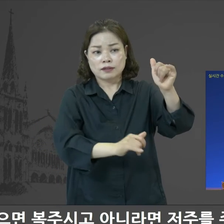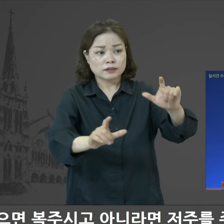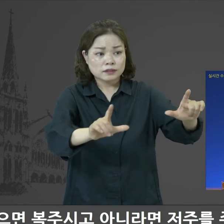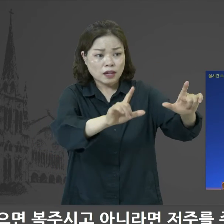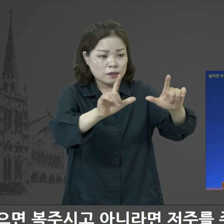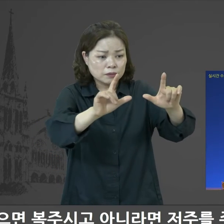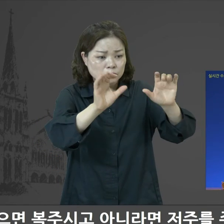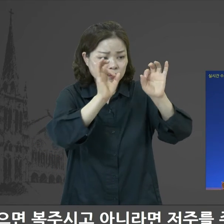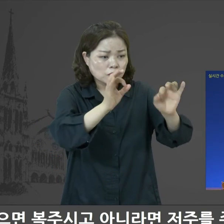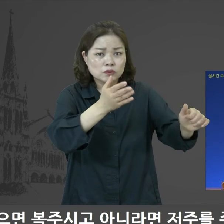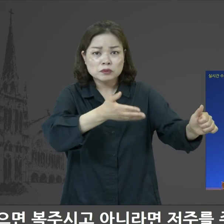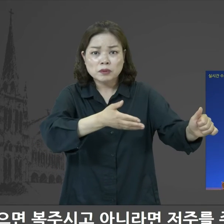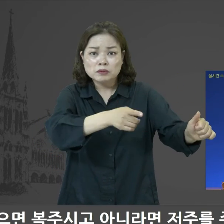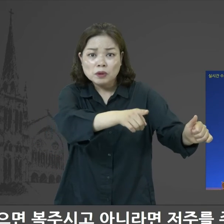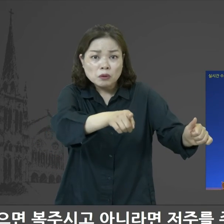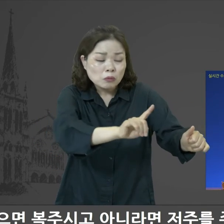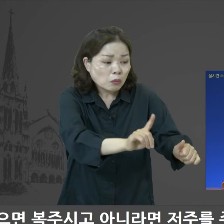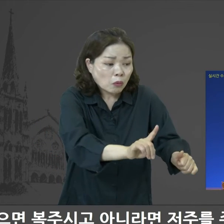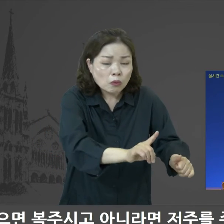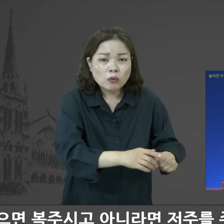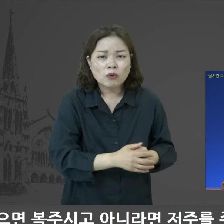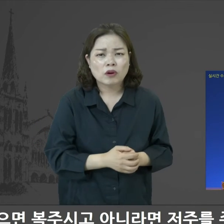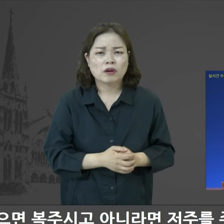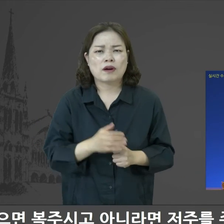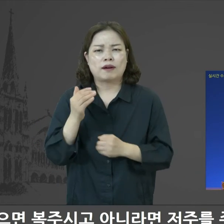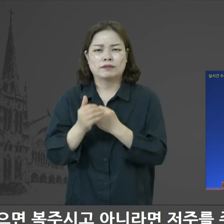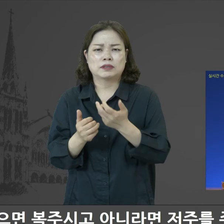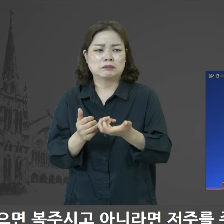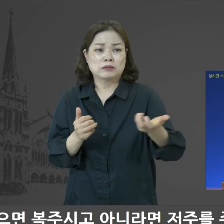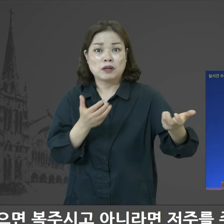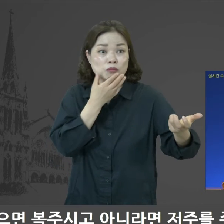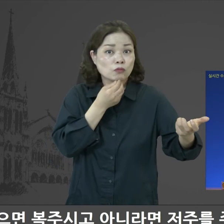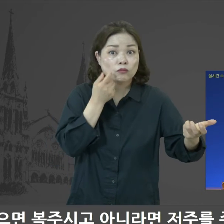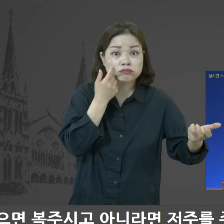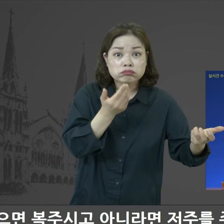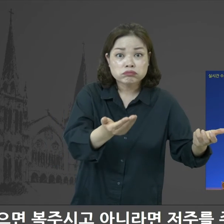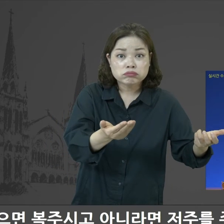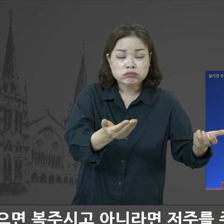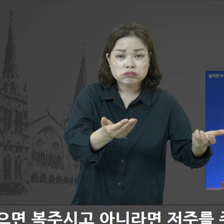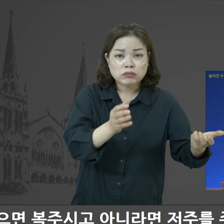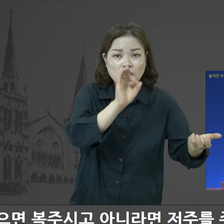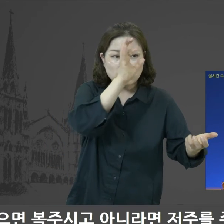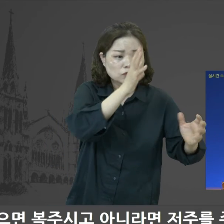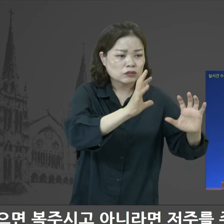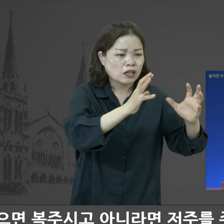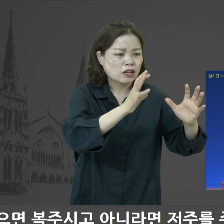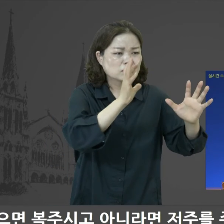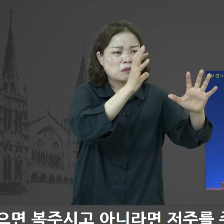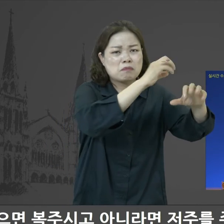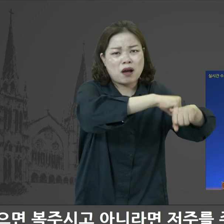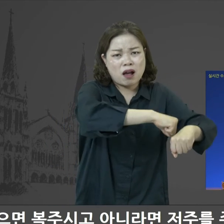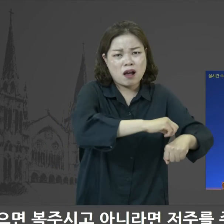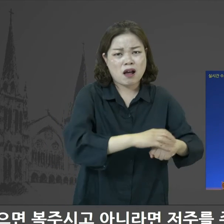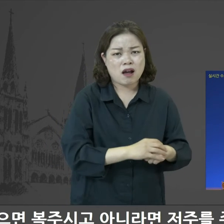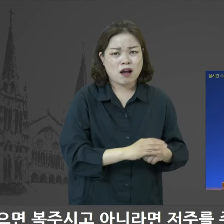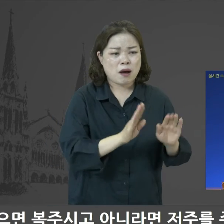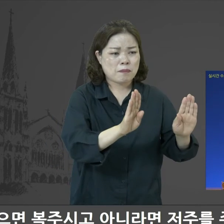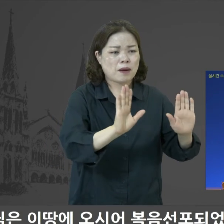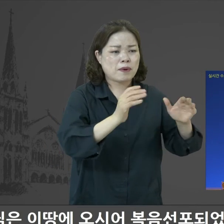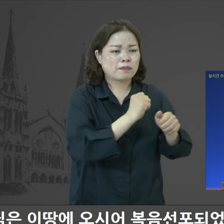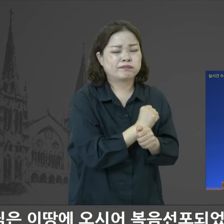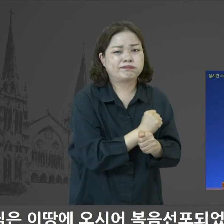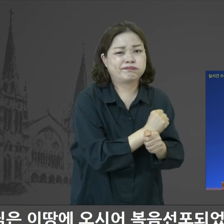삶을 보십시오. 그들의 삶이 어땠습니까? 하나님을 떠나 행복했습니까? 아수르에 의해서 멸망하고 바벨론의